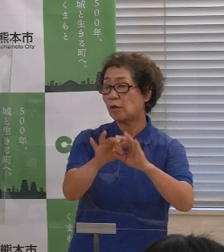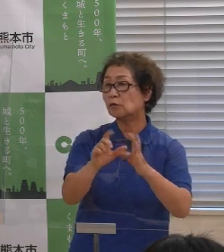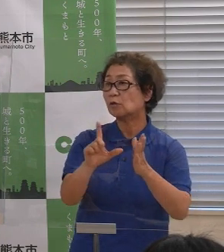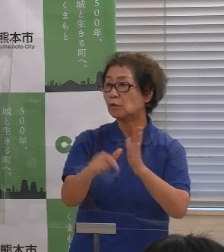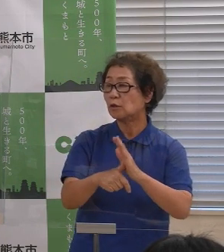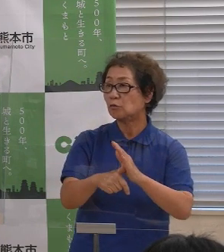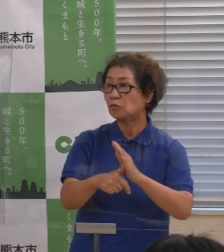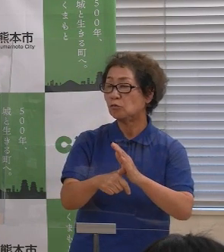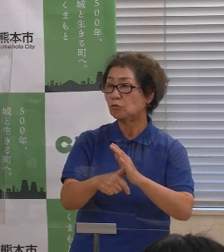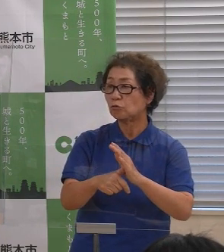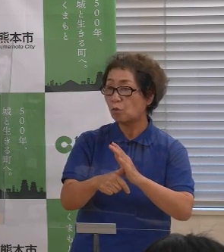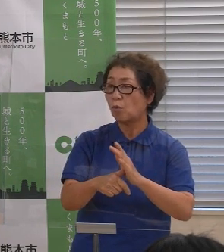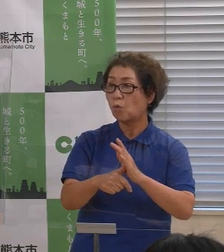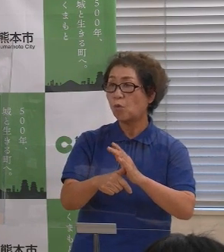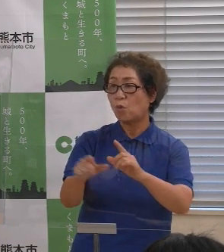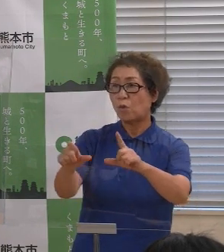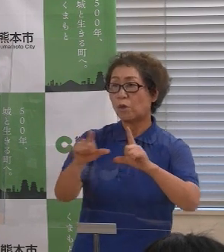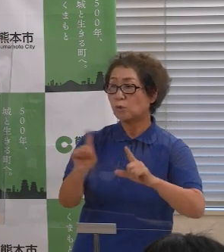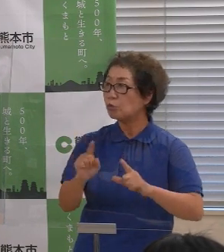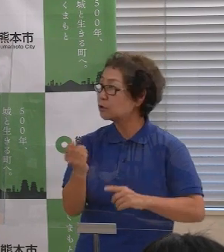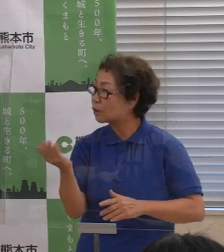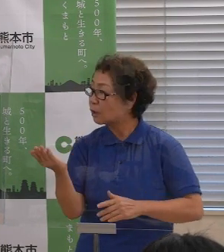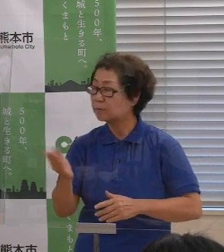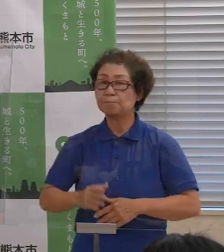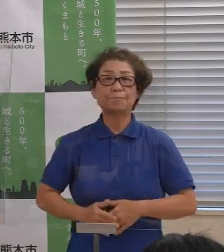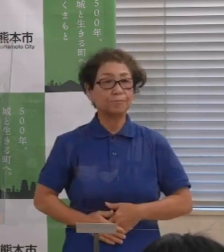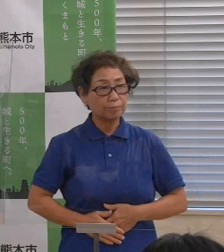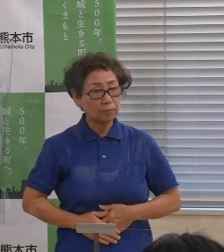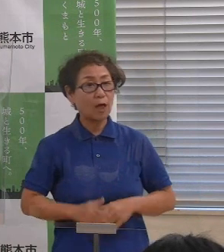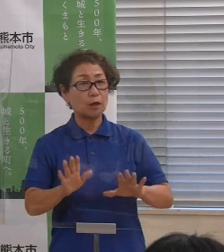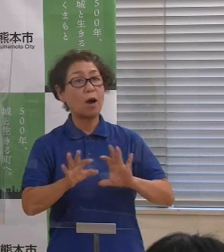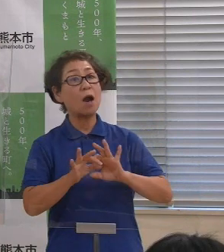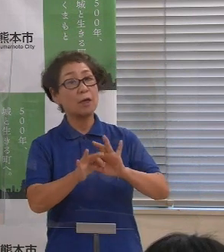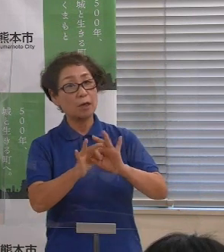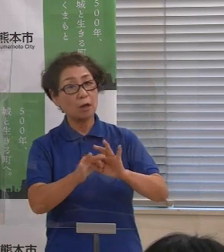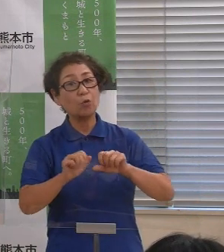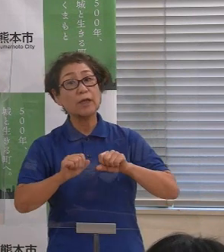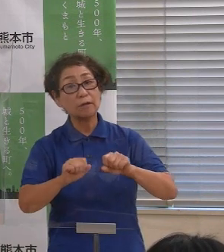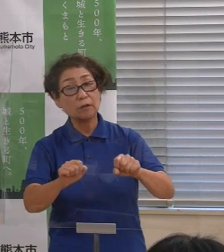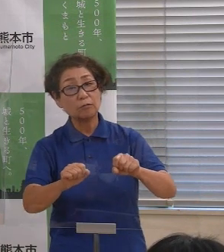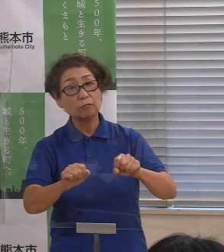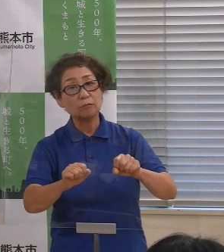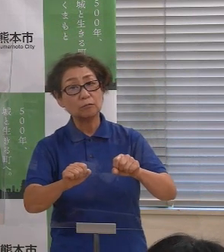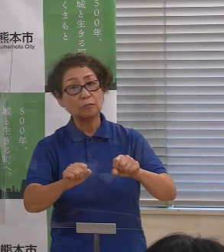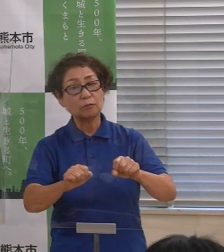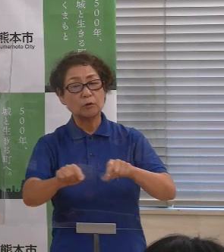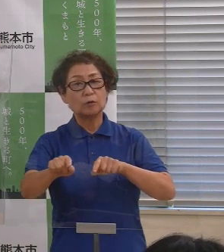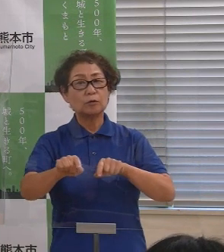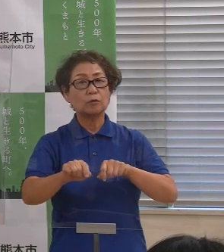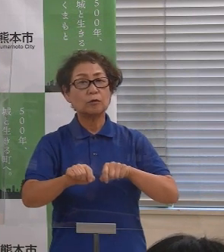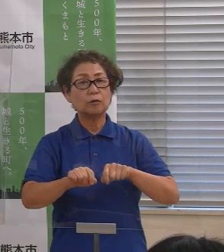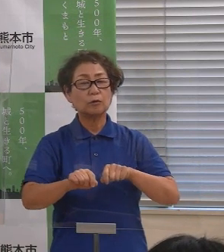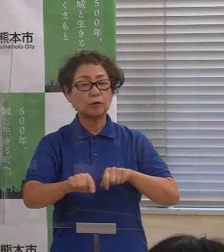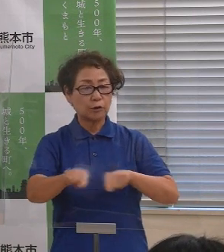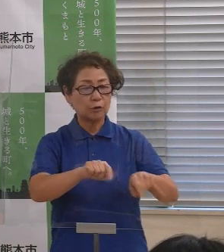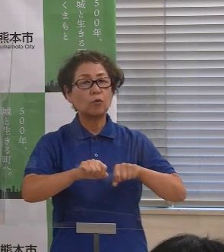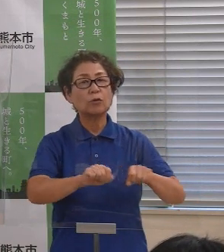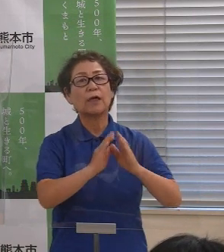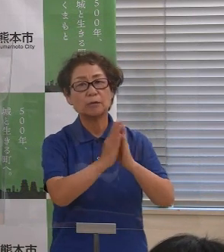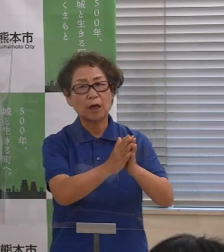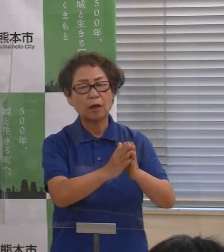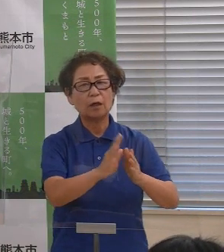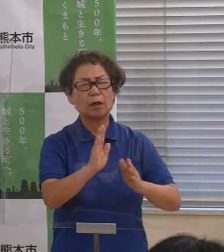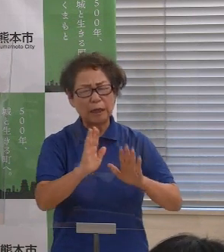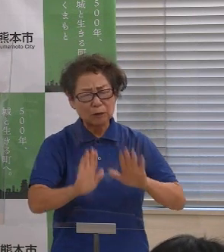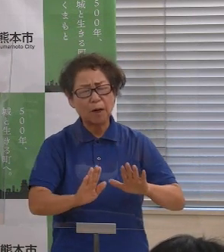応答などはあっているんでしょうか。 今連絡をですね、取るようにまた私の方からも指示をしましたけれども、連絡が取れて